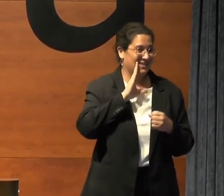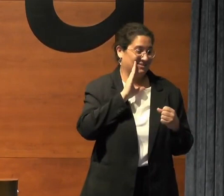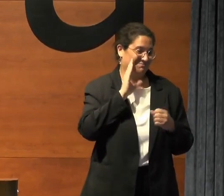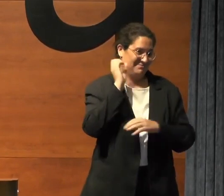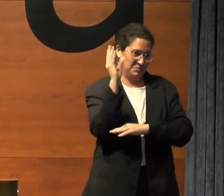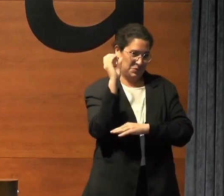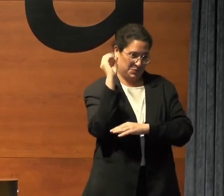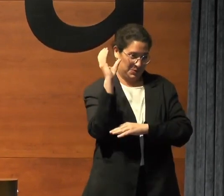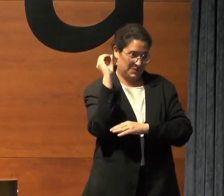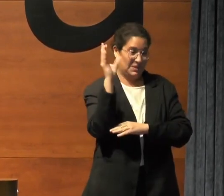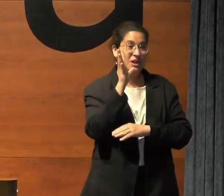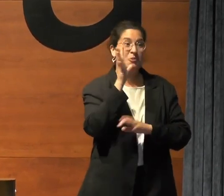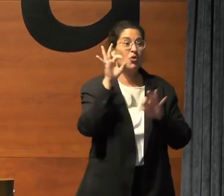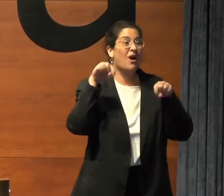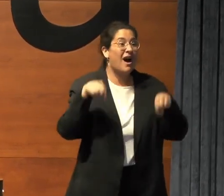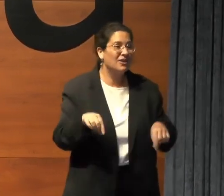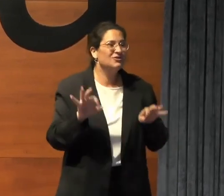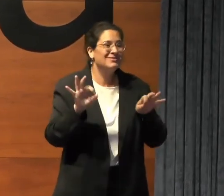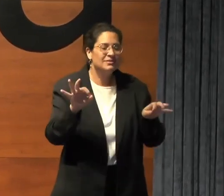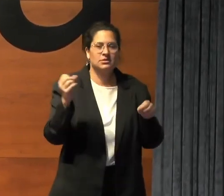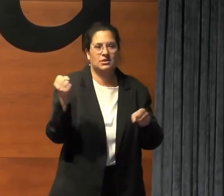También a mi tutora Silvia,